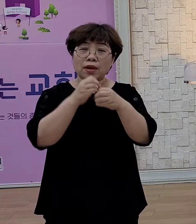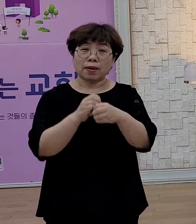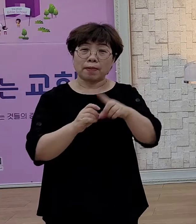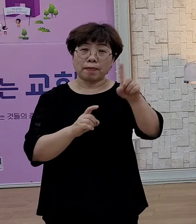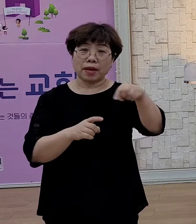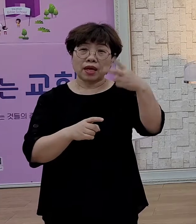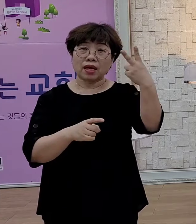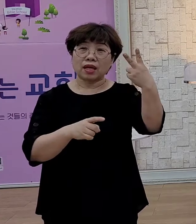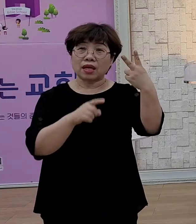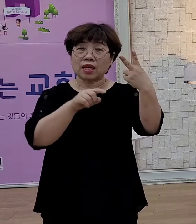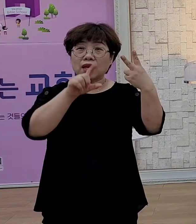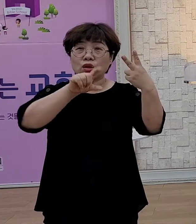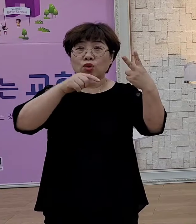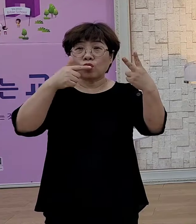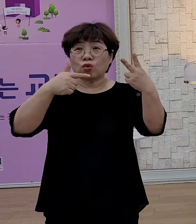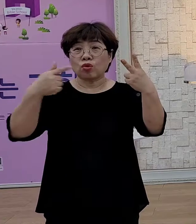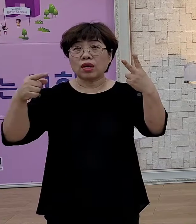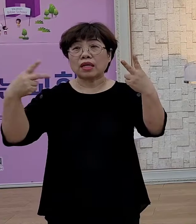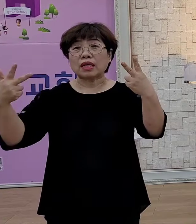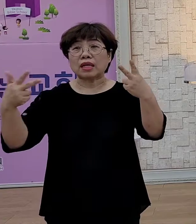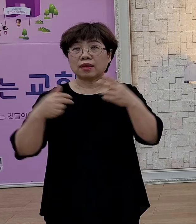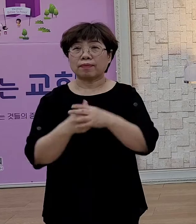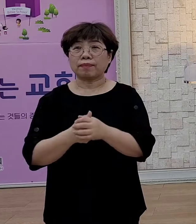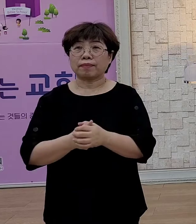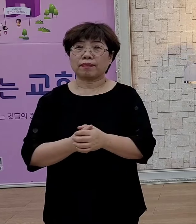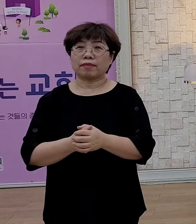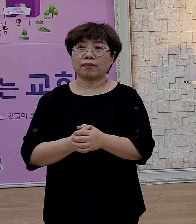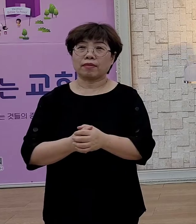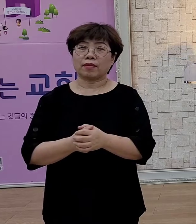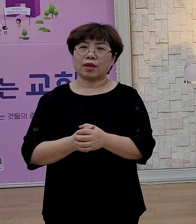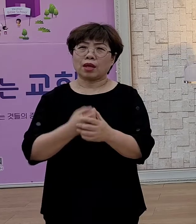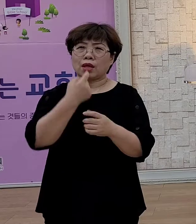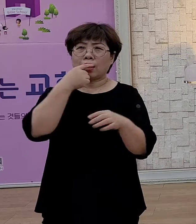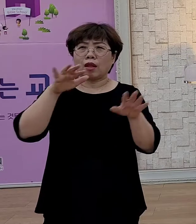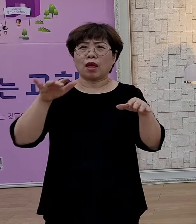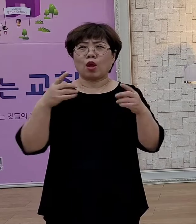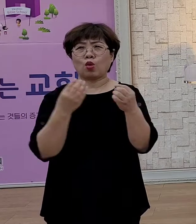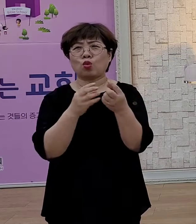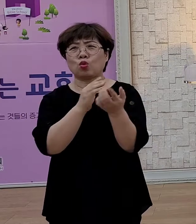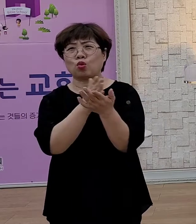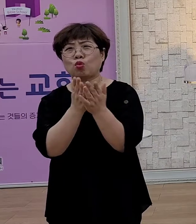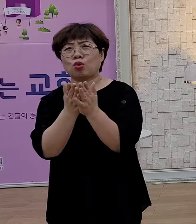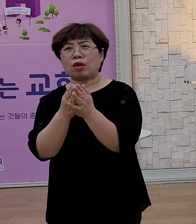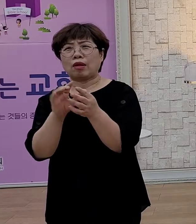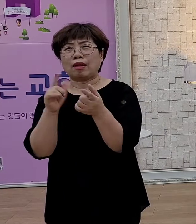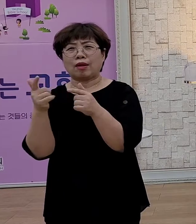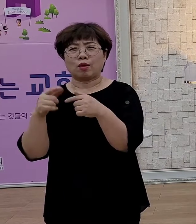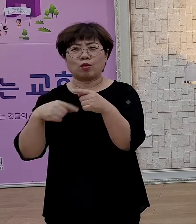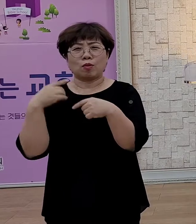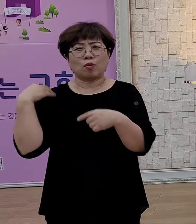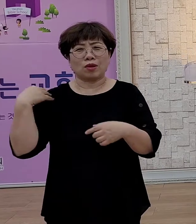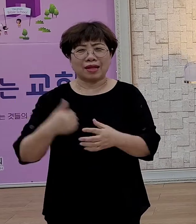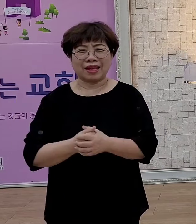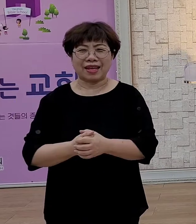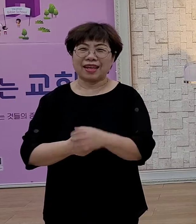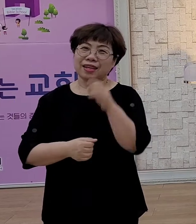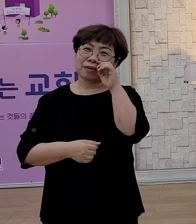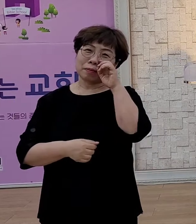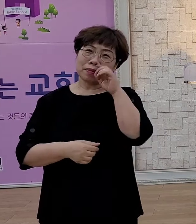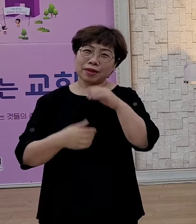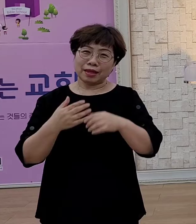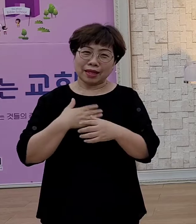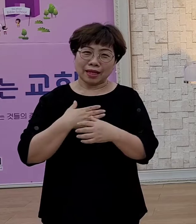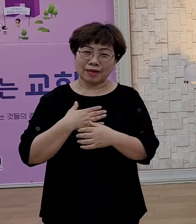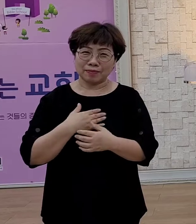102편 6절 7절에 보면 다윗이 이렇게 고백합니다. 제가 읽어볼게요. 나는 광야에 올빼미